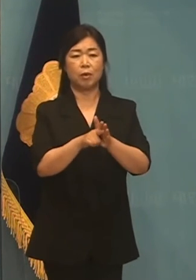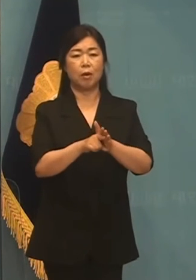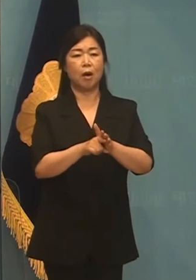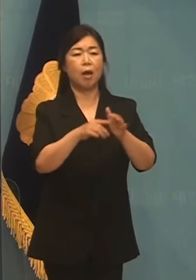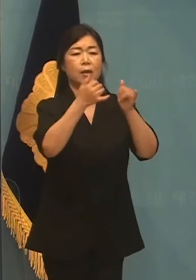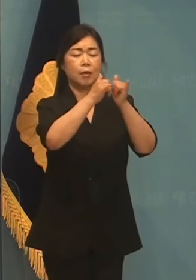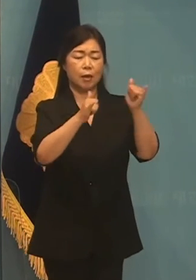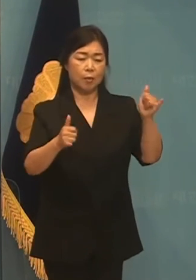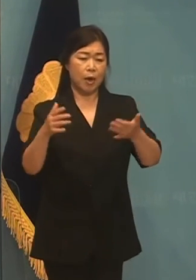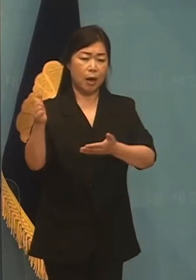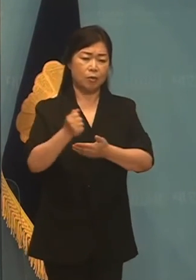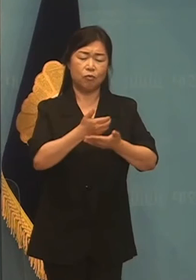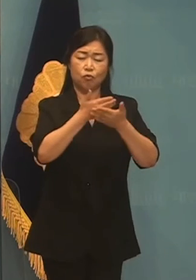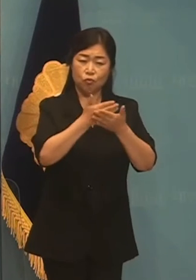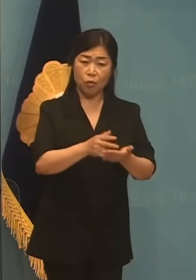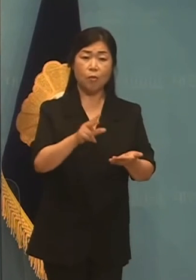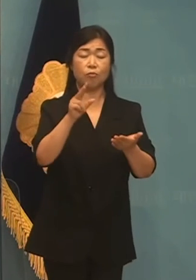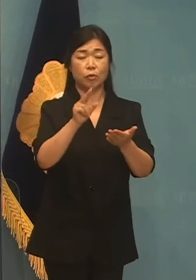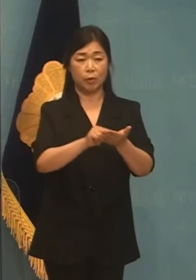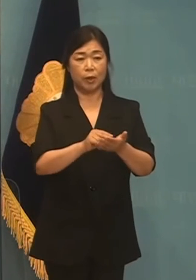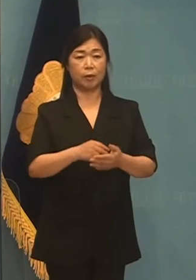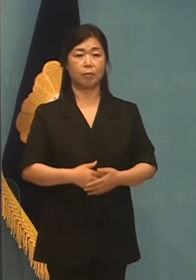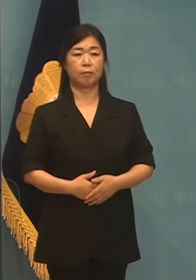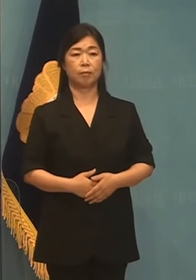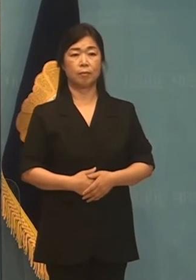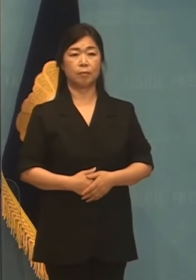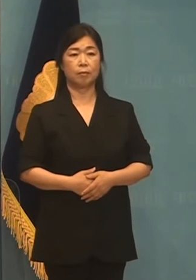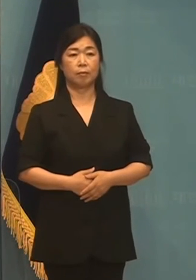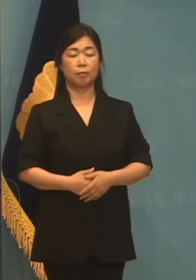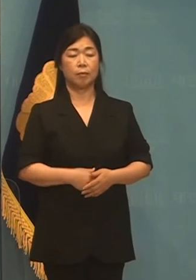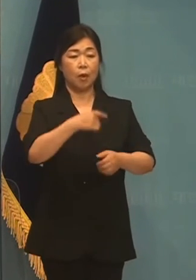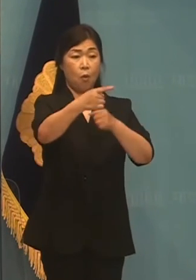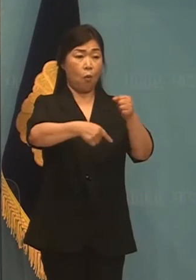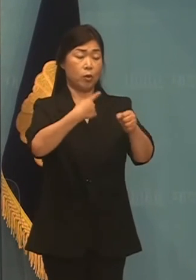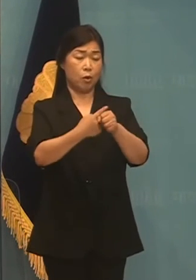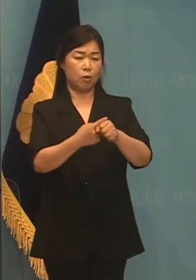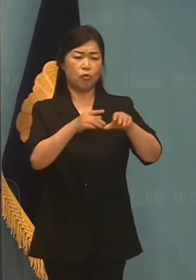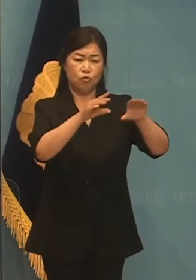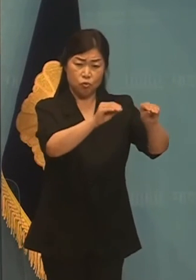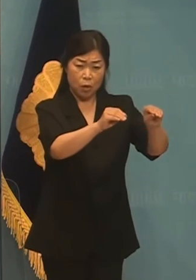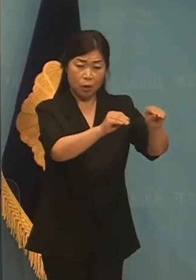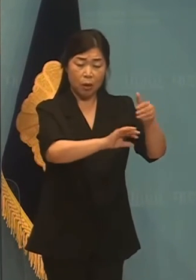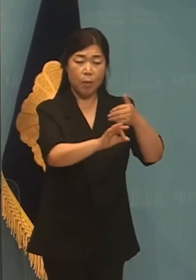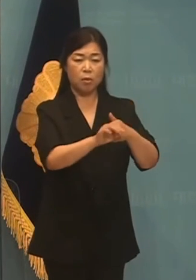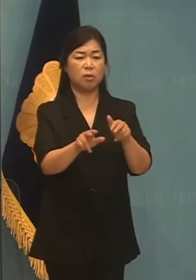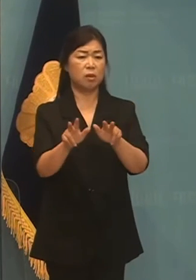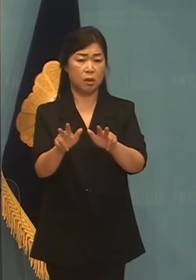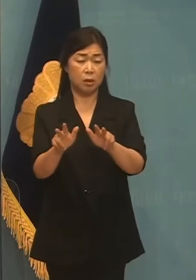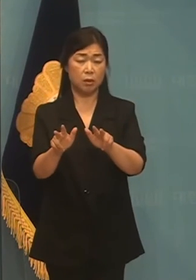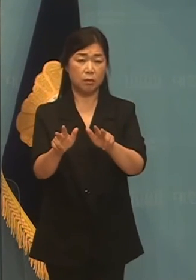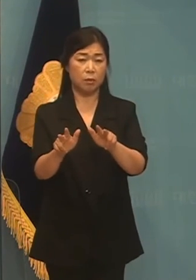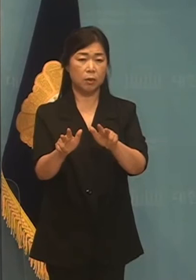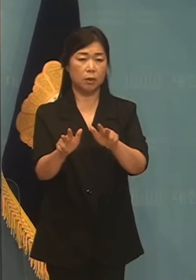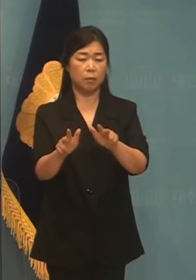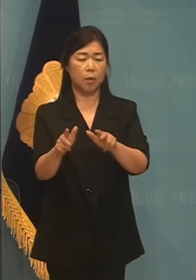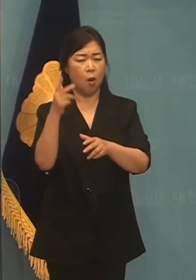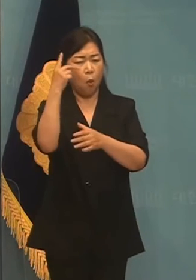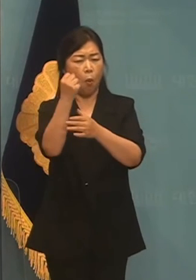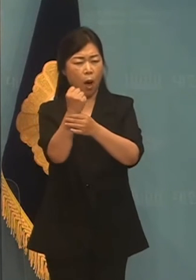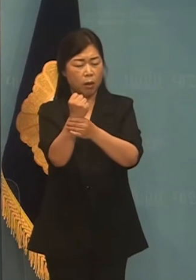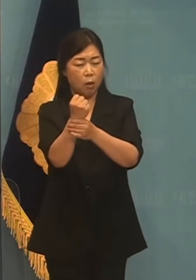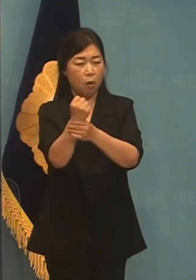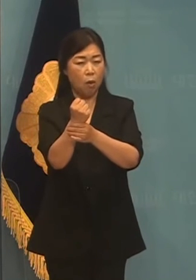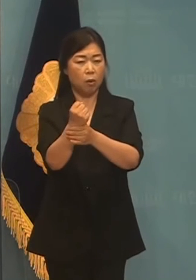있는 중대한 과제 중 하나입니다. 원전을 중단하면 당장 화석